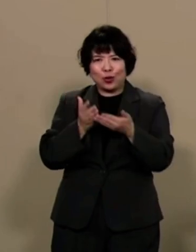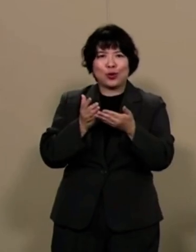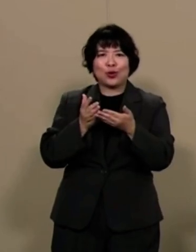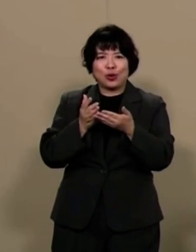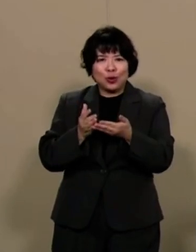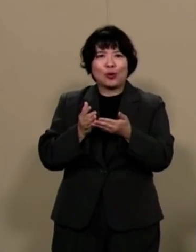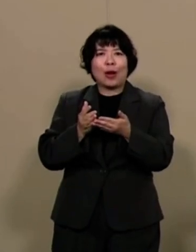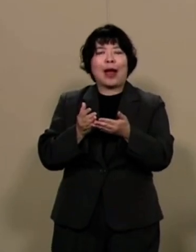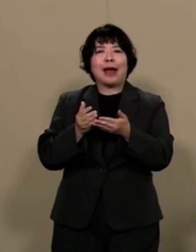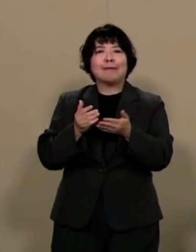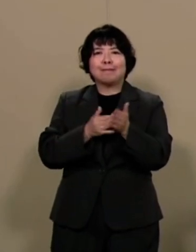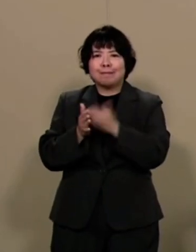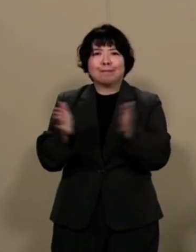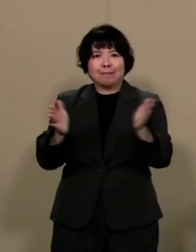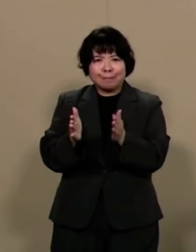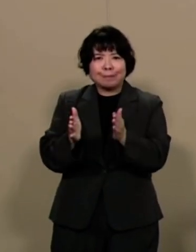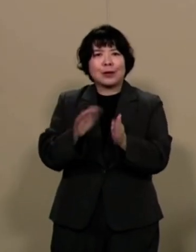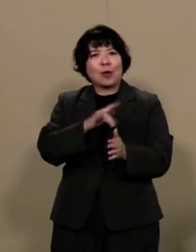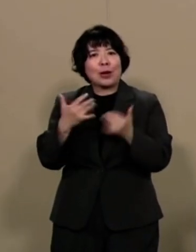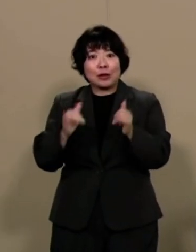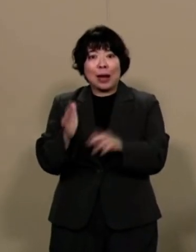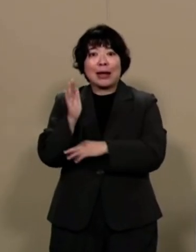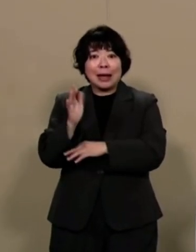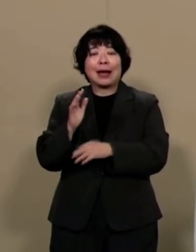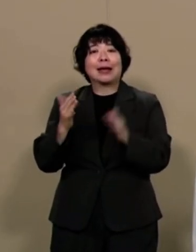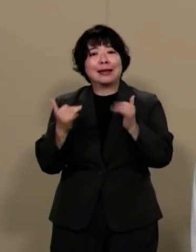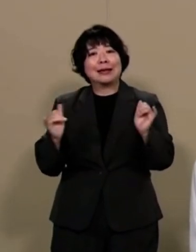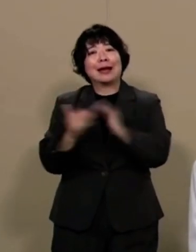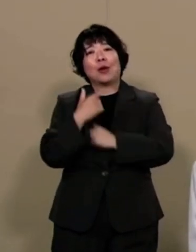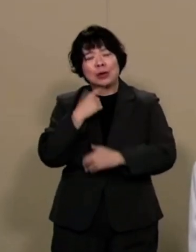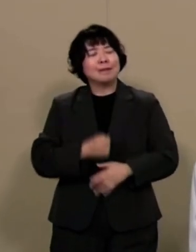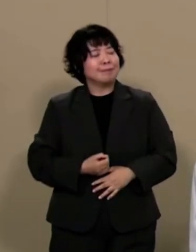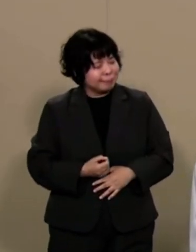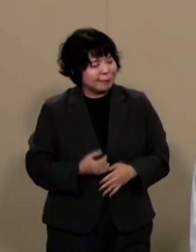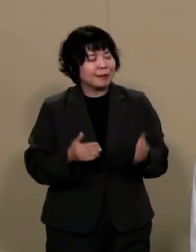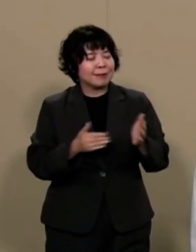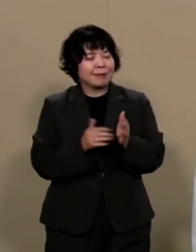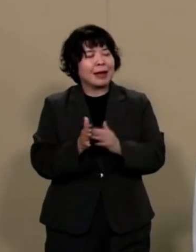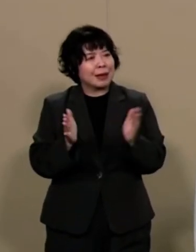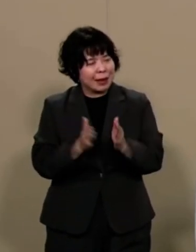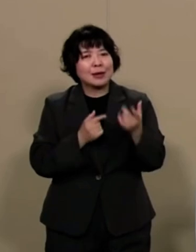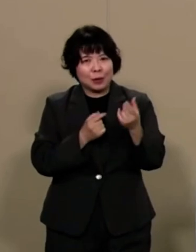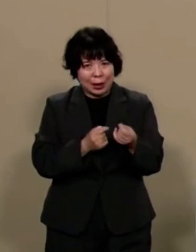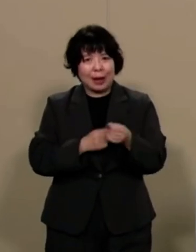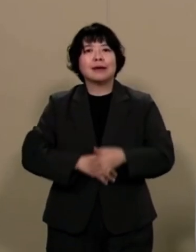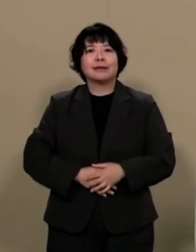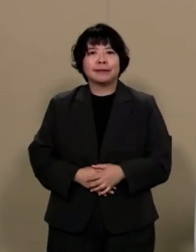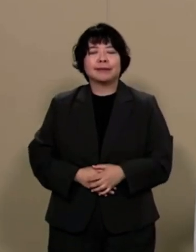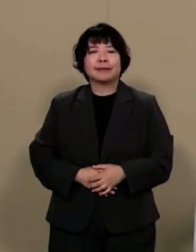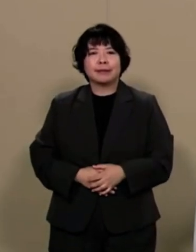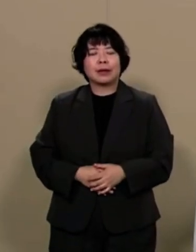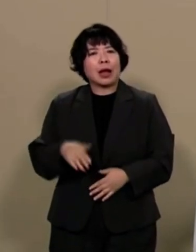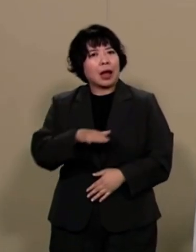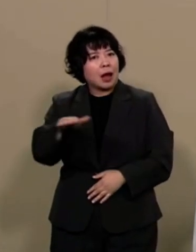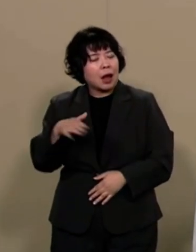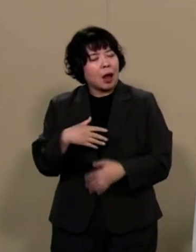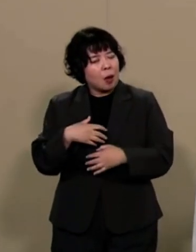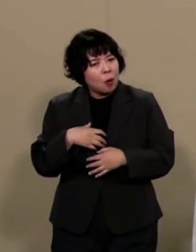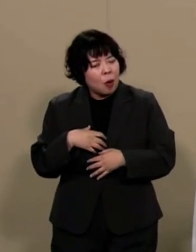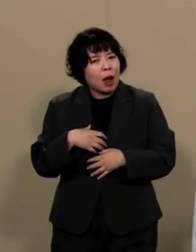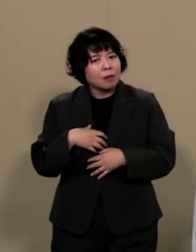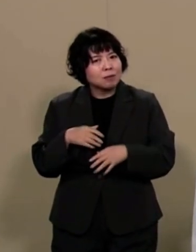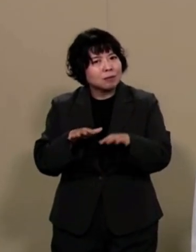が政治家になれるようにしたいんです接収制限ですねそして多くの皆さんの間に不安が